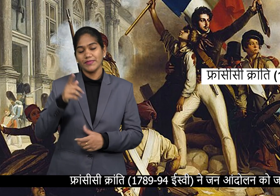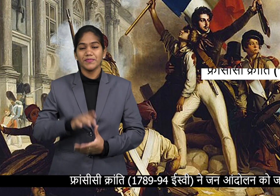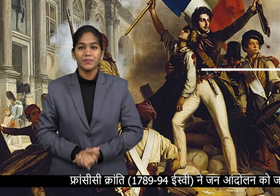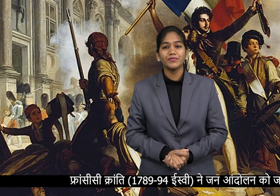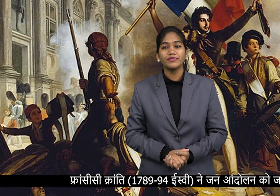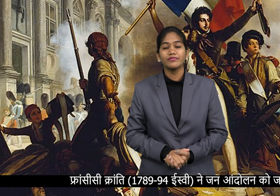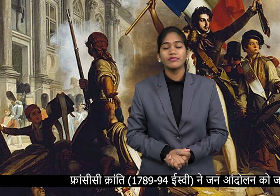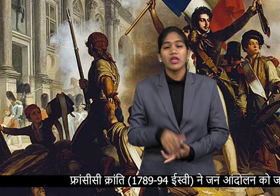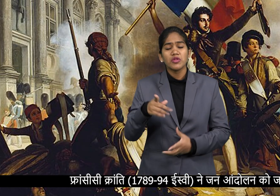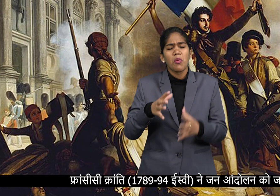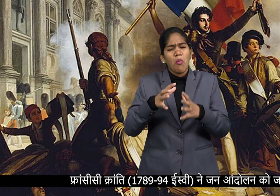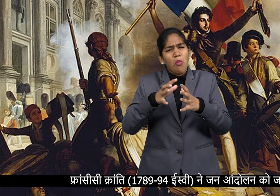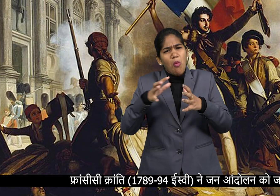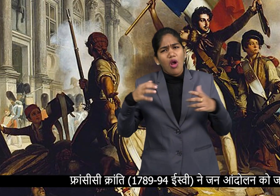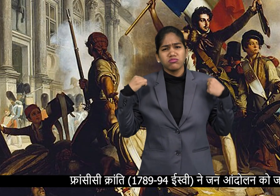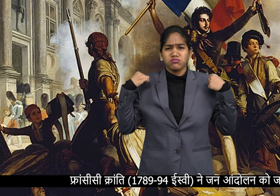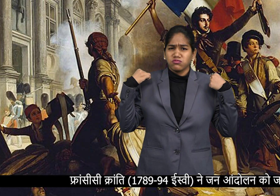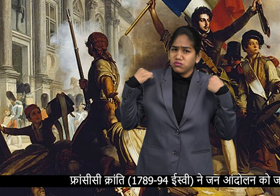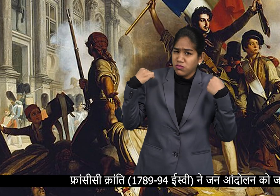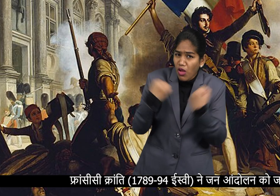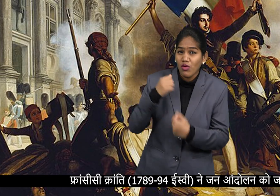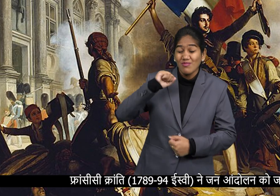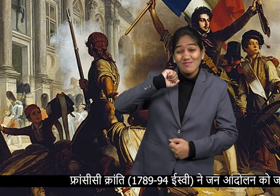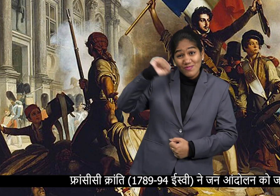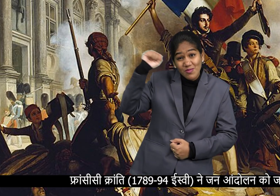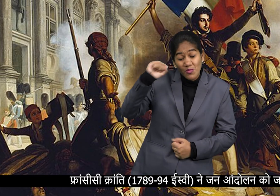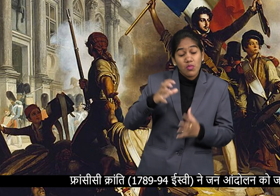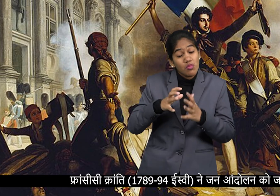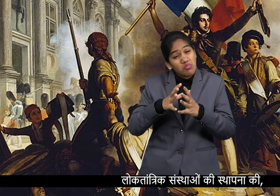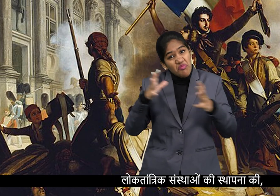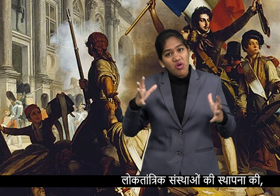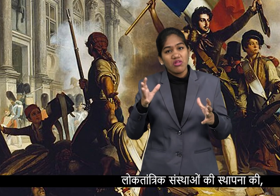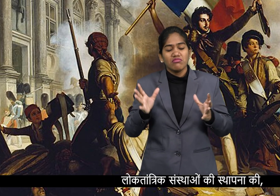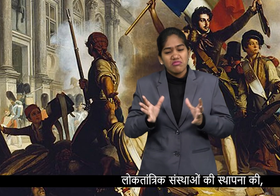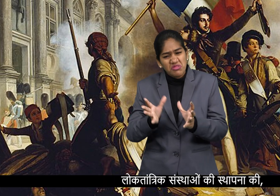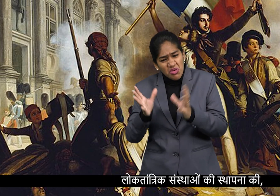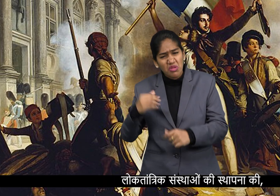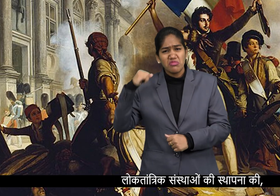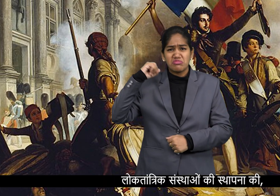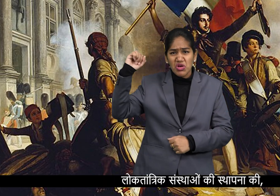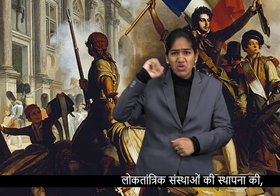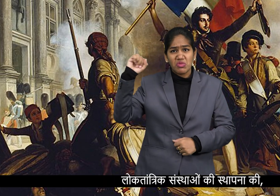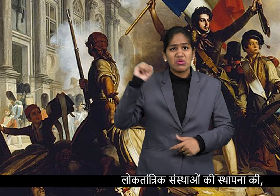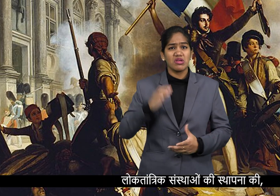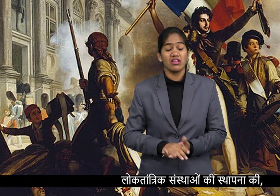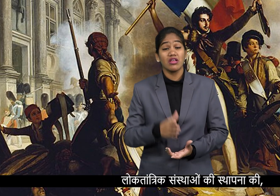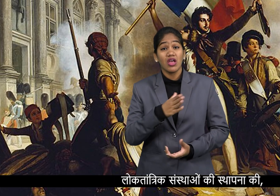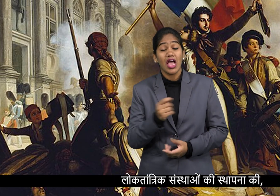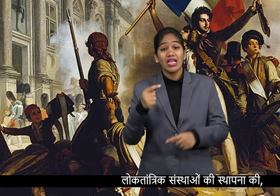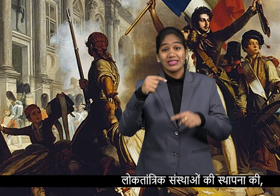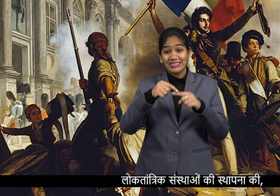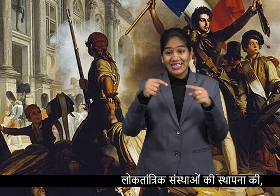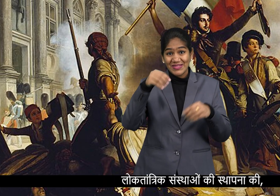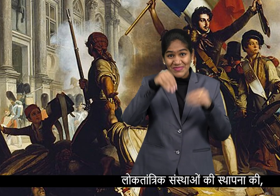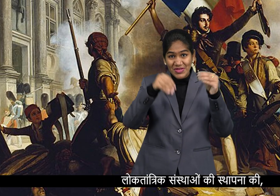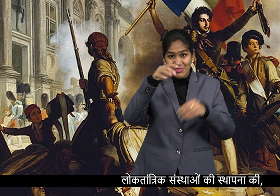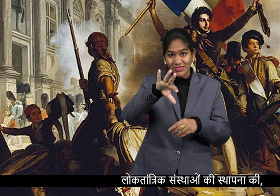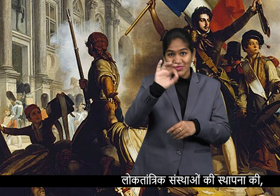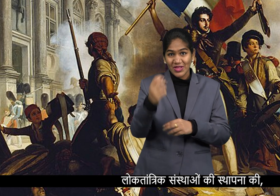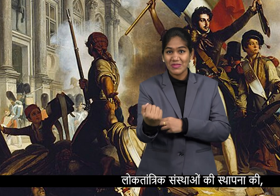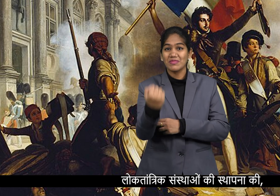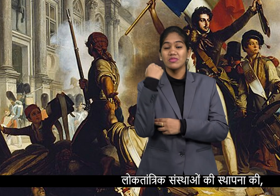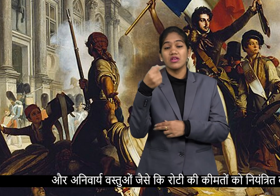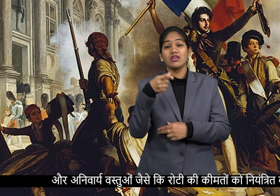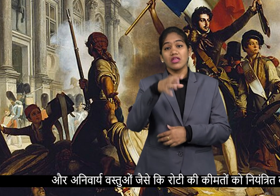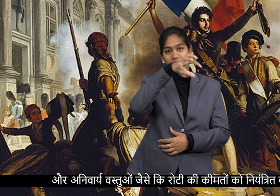1794 ने जन आंदोलन को जन्म दिया, लोकतांत्रिक संस्थाओं की स्थापना